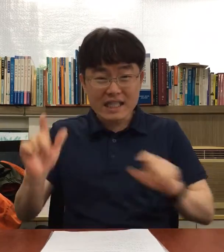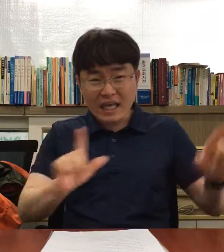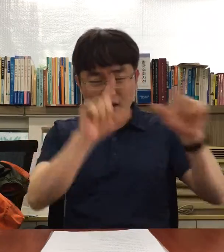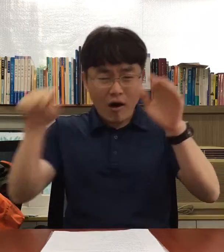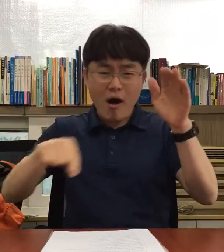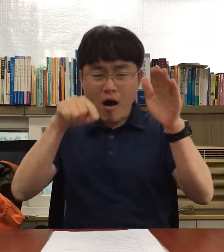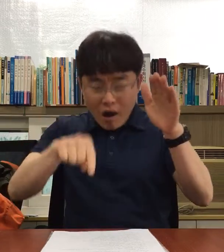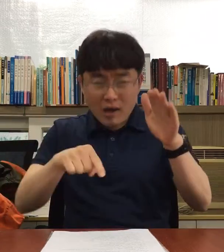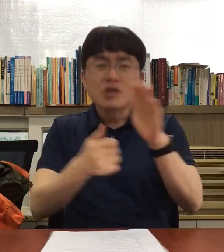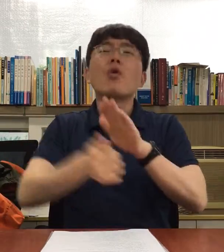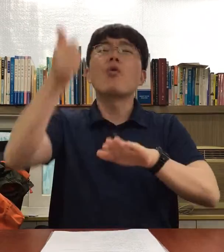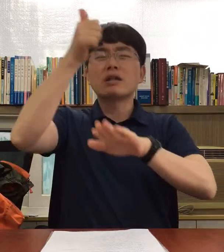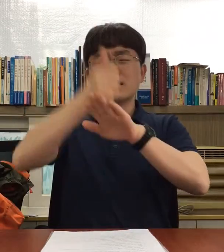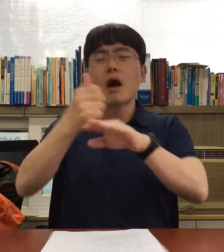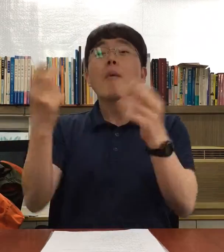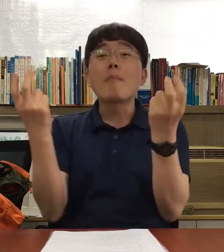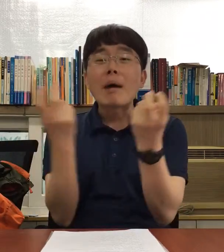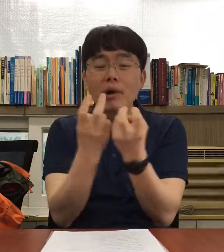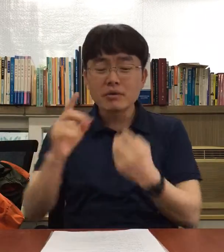인생에서 성공하는 방법은